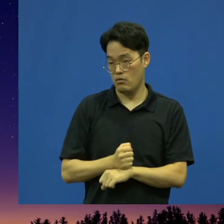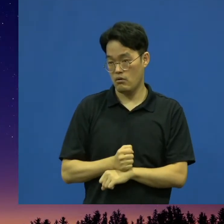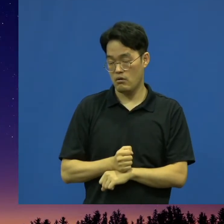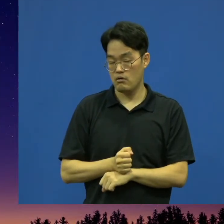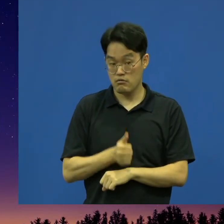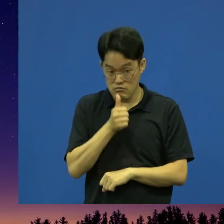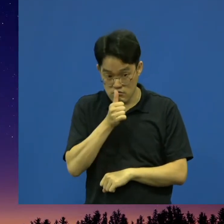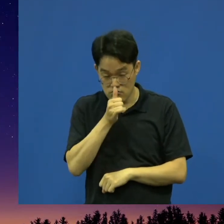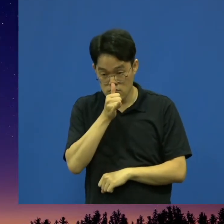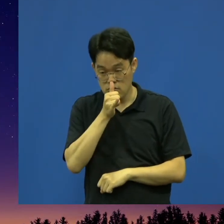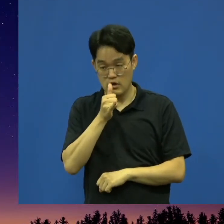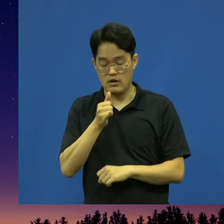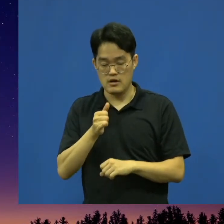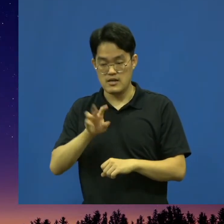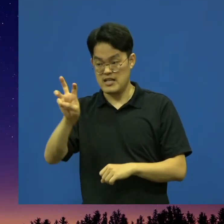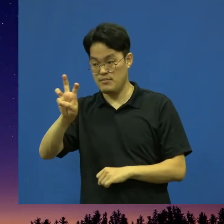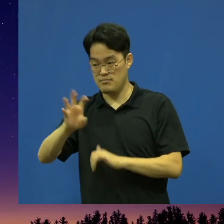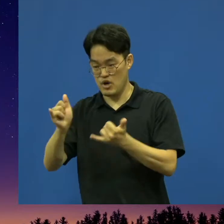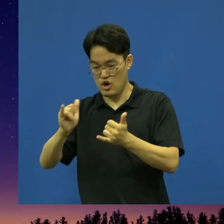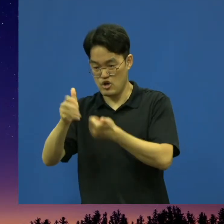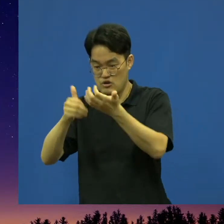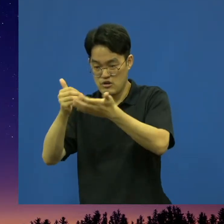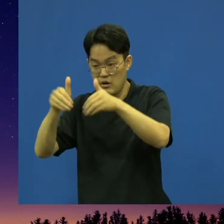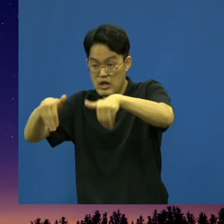사역자들 30명 딱 모았어요.